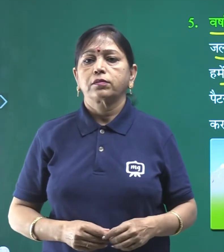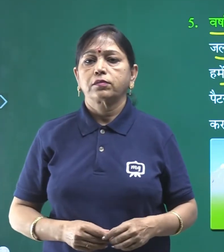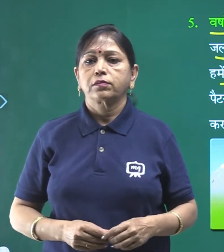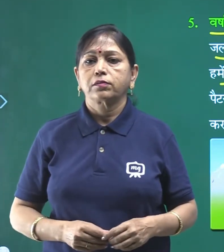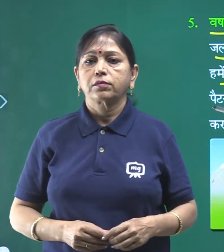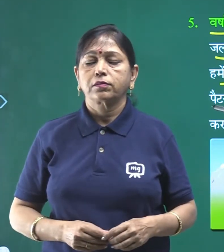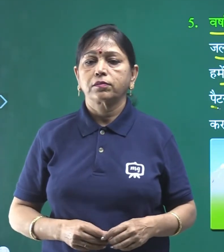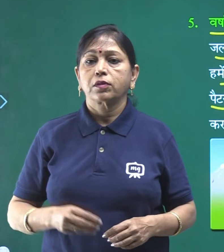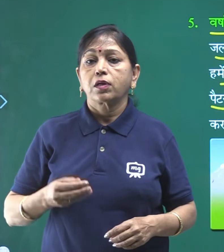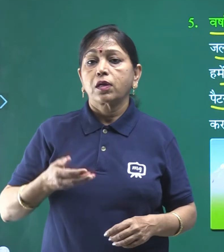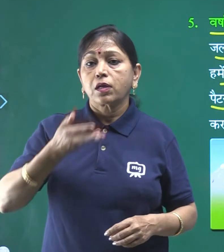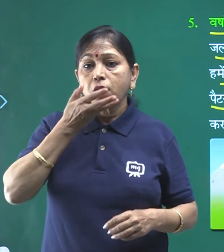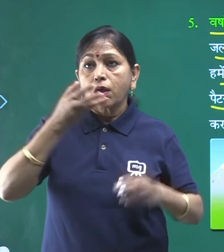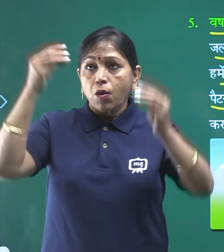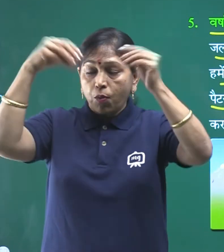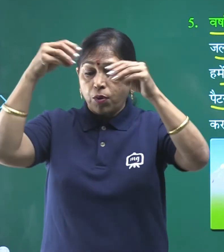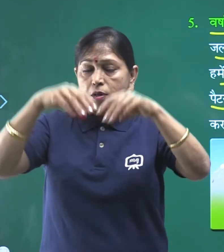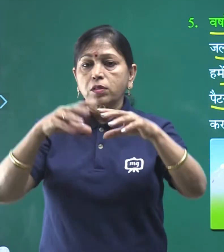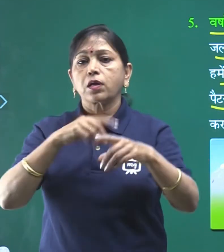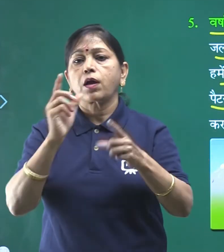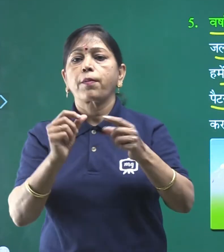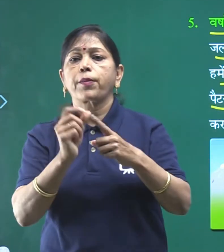में वर्षा का पैटर्न आ